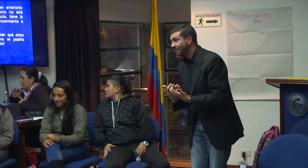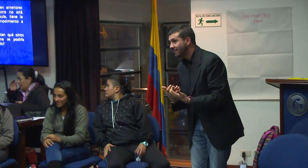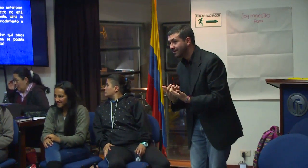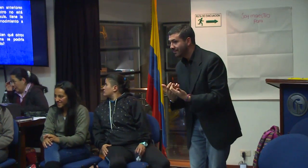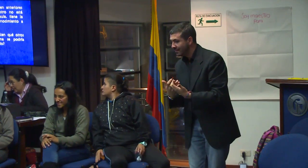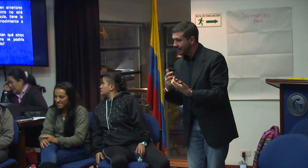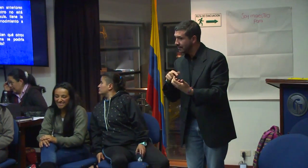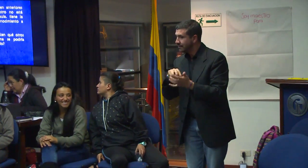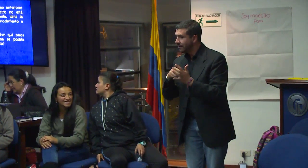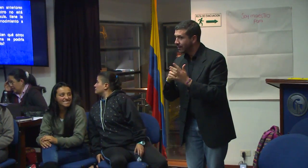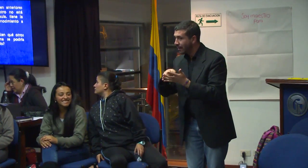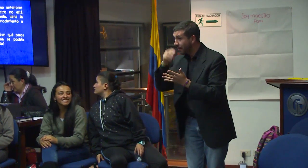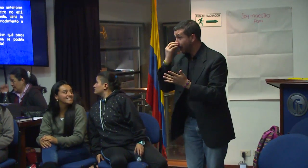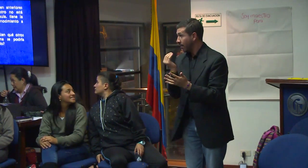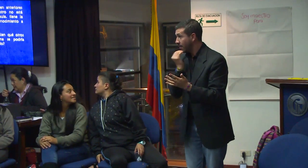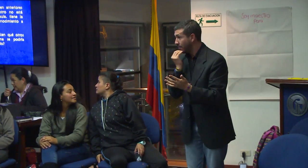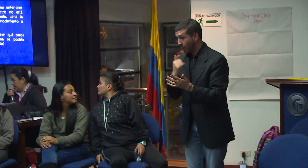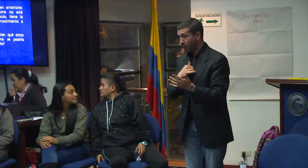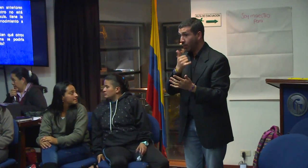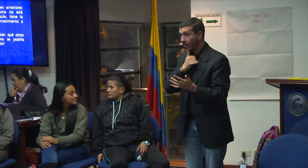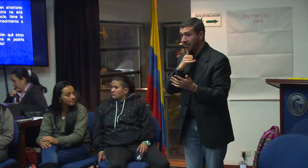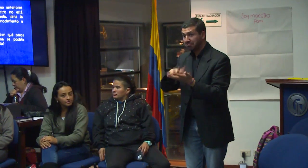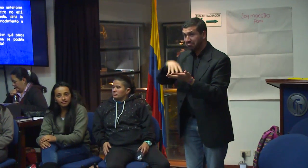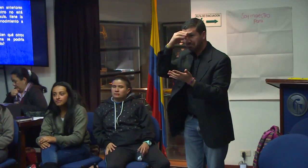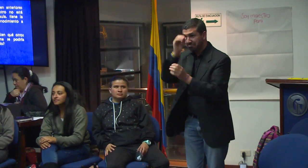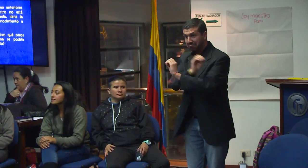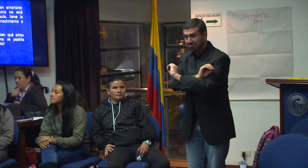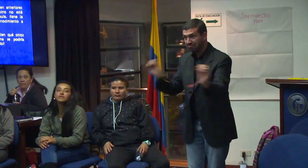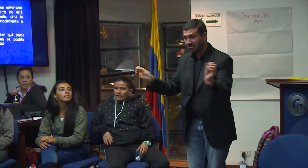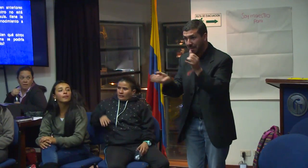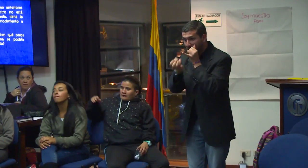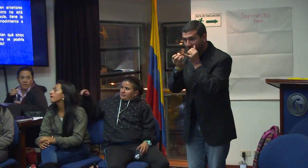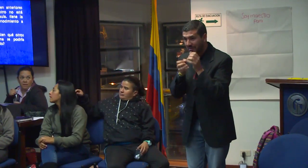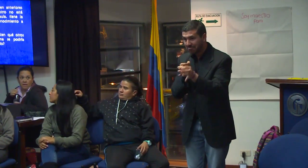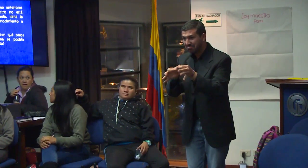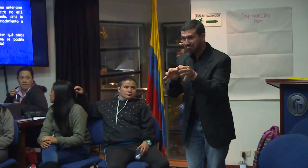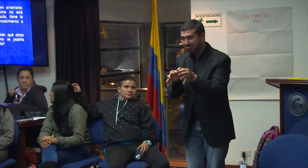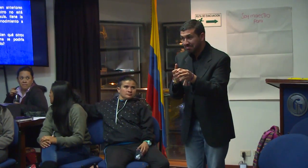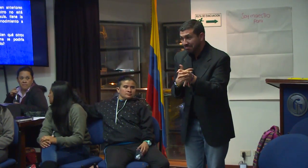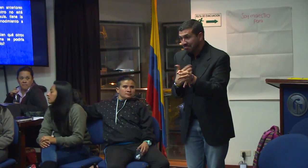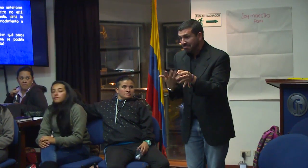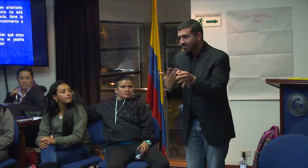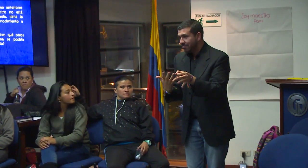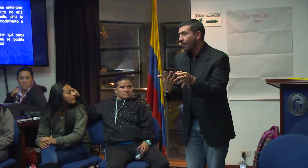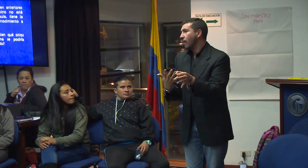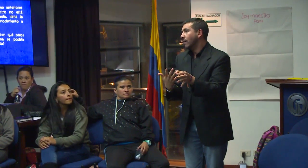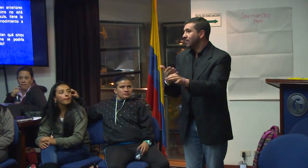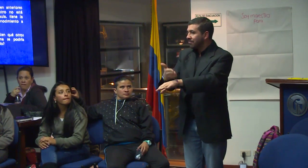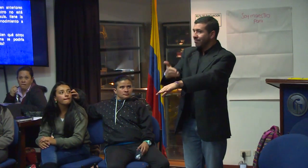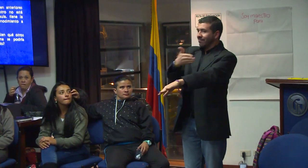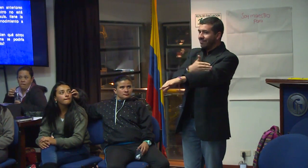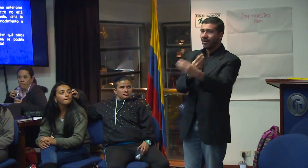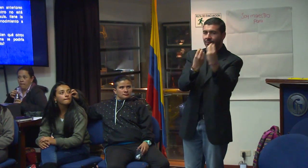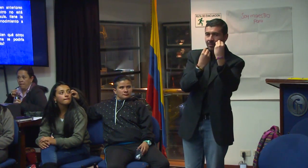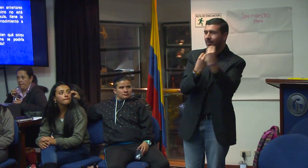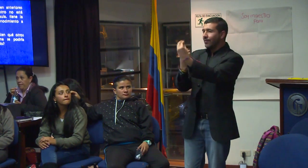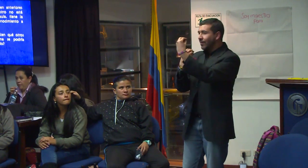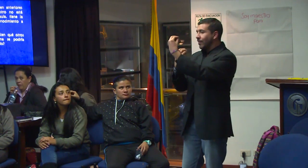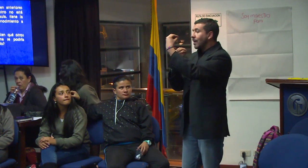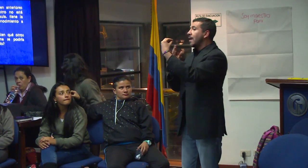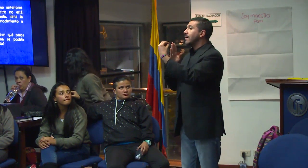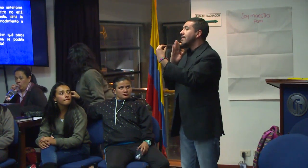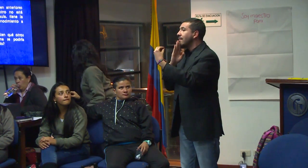Entonces, claro, yo no sé de pedagogía. ¿Sí? De pedagogía, yo no podría llegar a explicar y